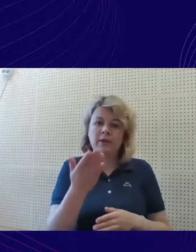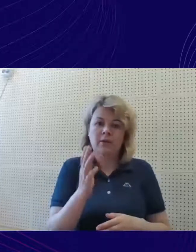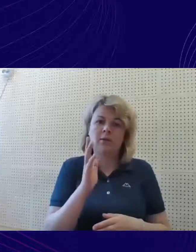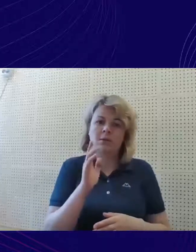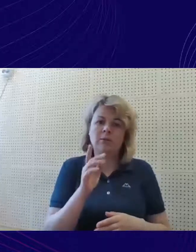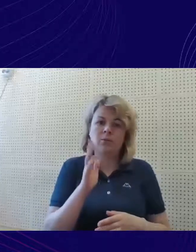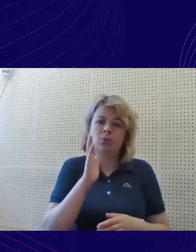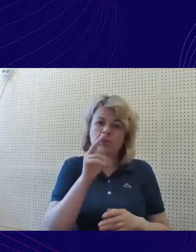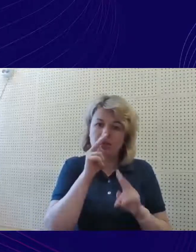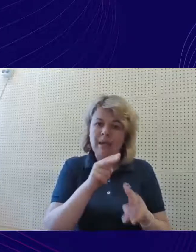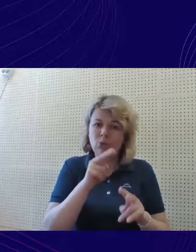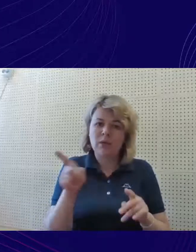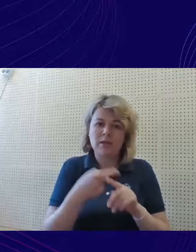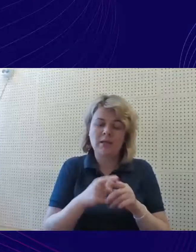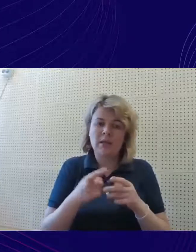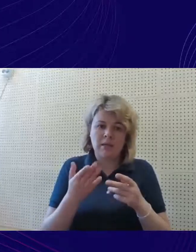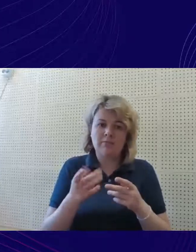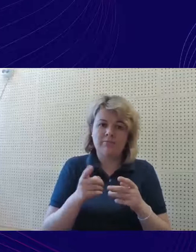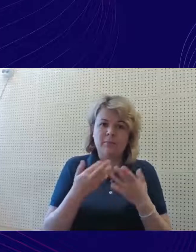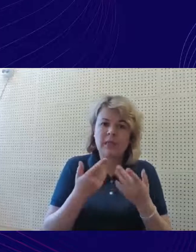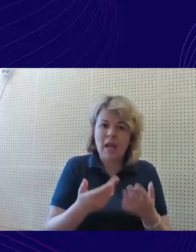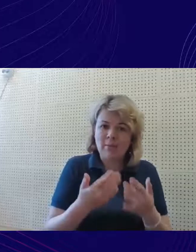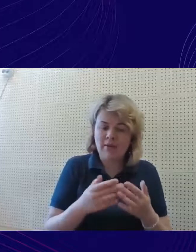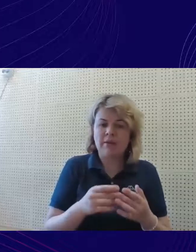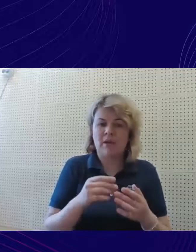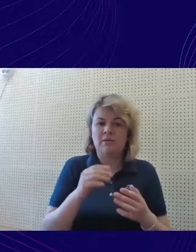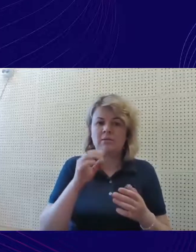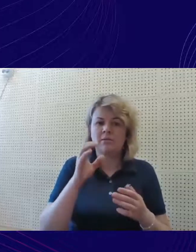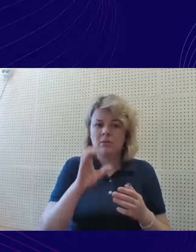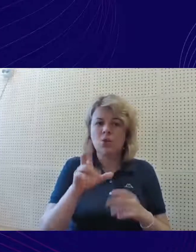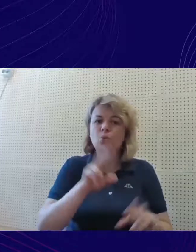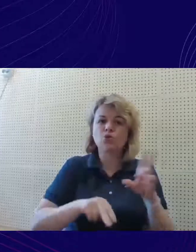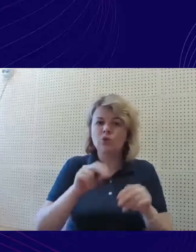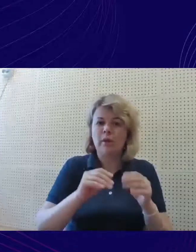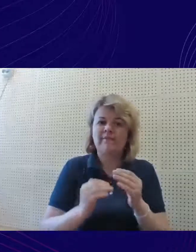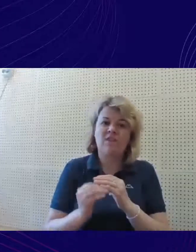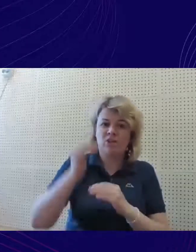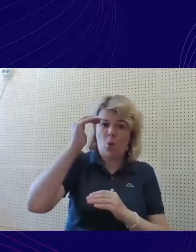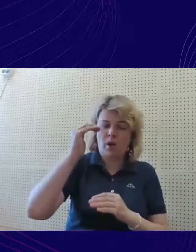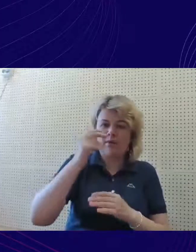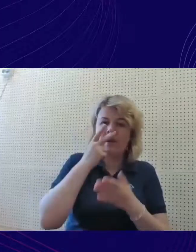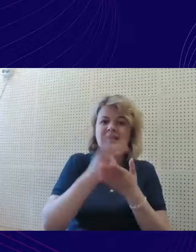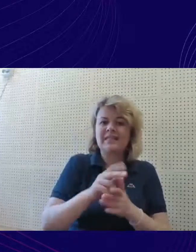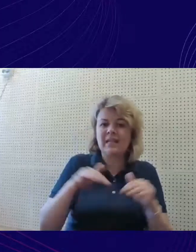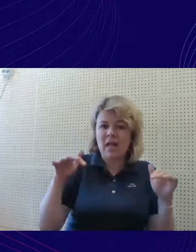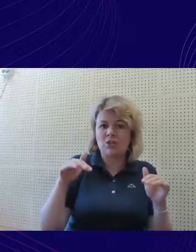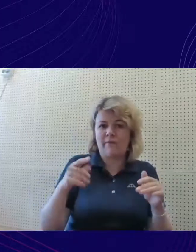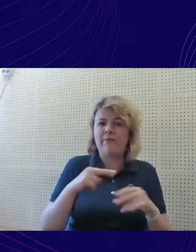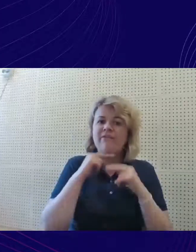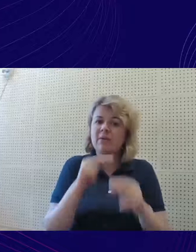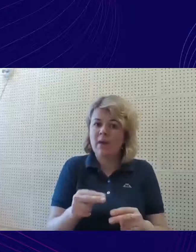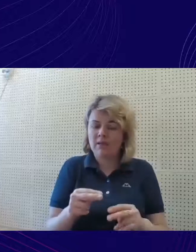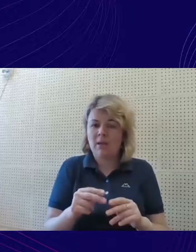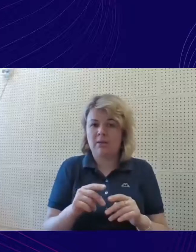какому-то все-таки уровню высокого зрительского внимания, потому что есть вот в заданных